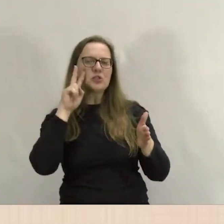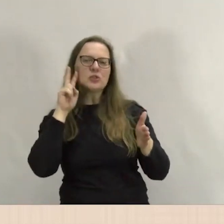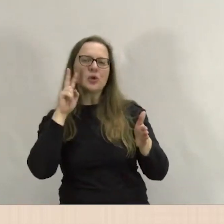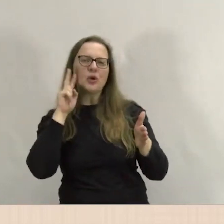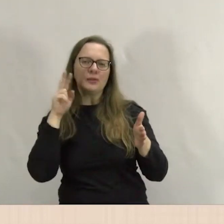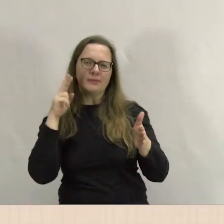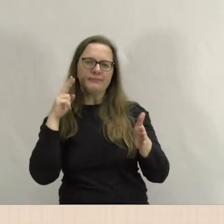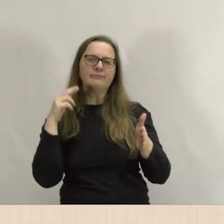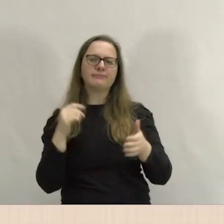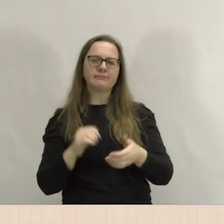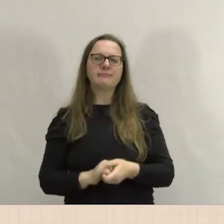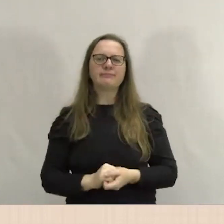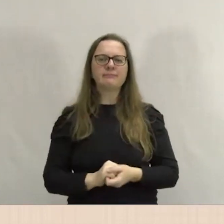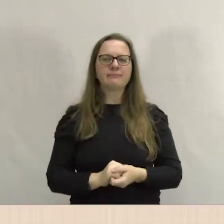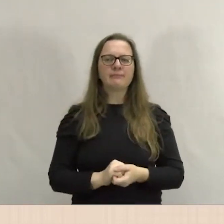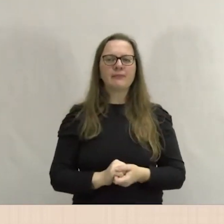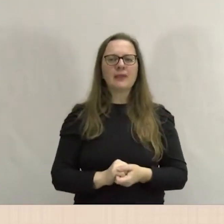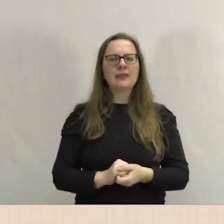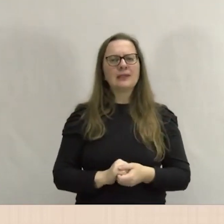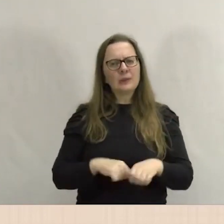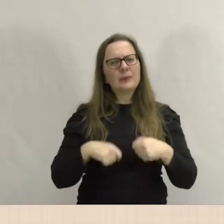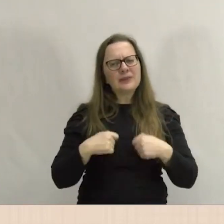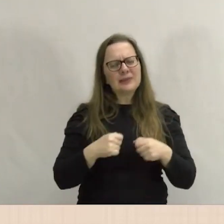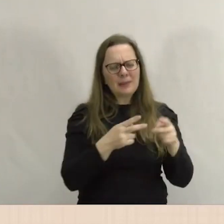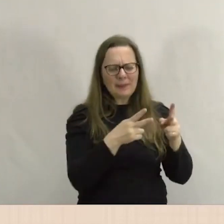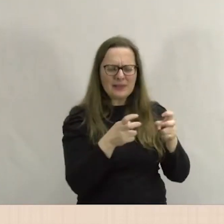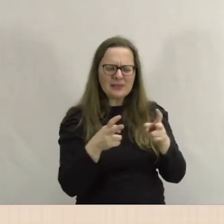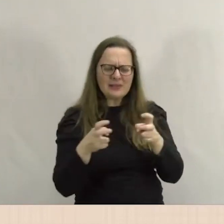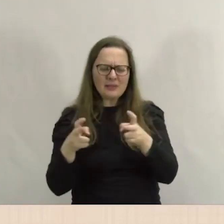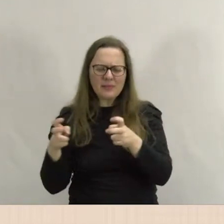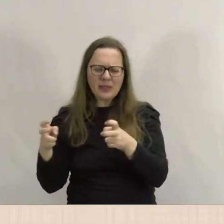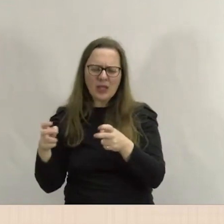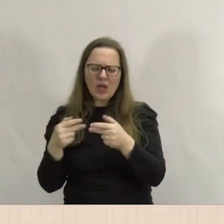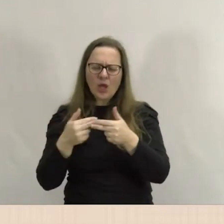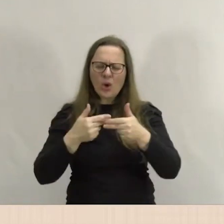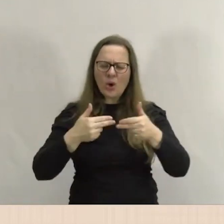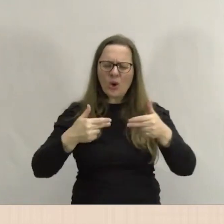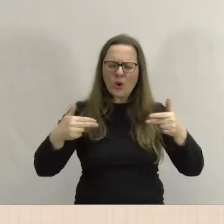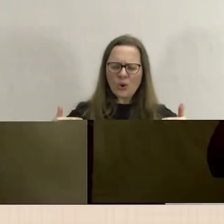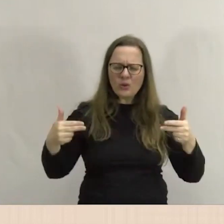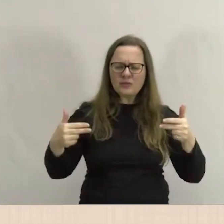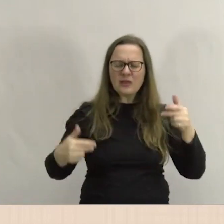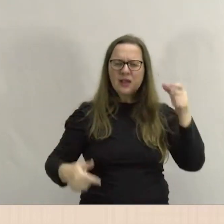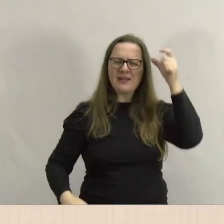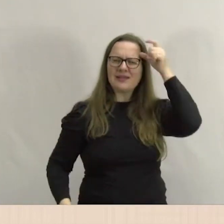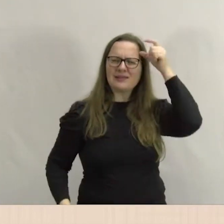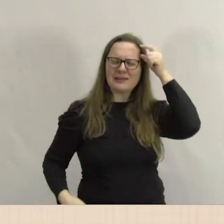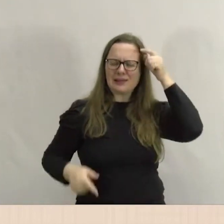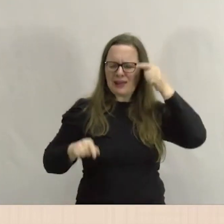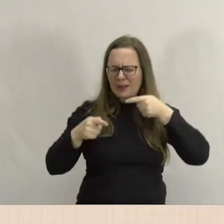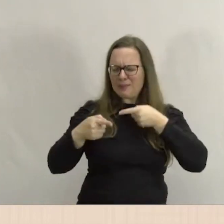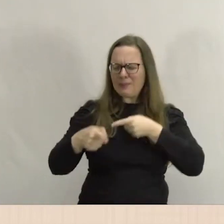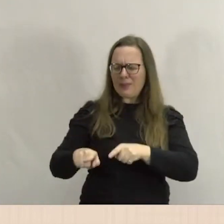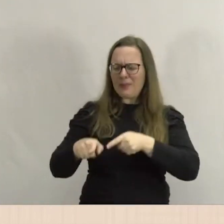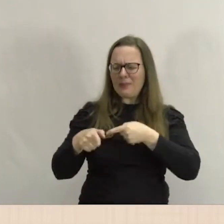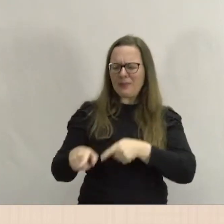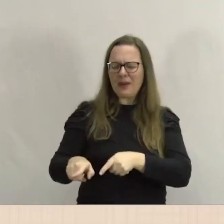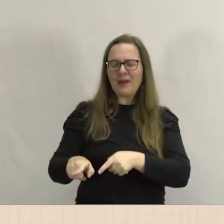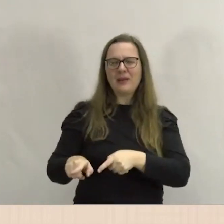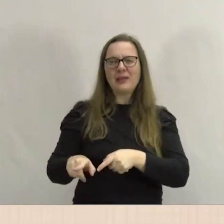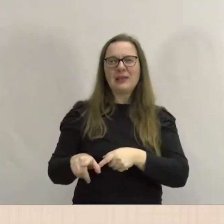Muitas coisas você ignora do que aconteceu nesses 20 séculos da história da igreja. Ó Senhor